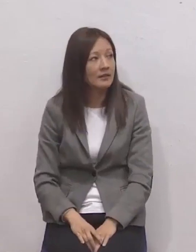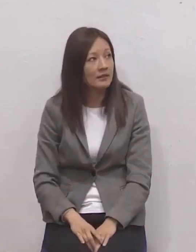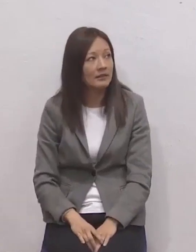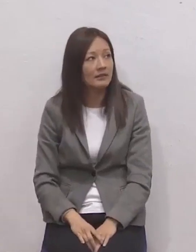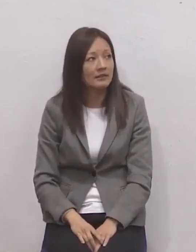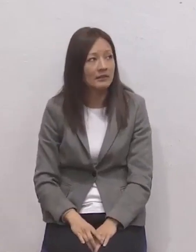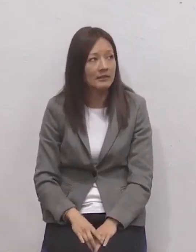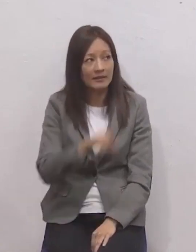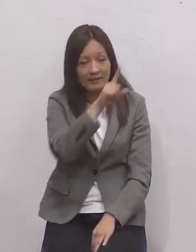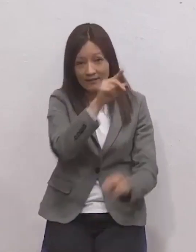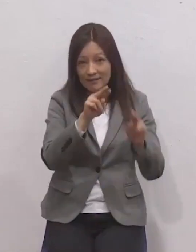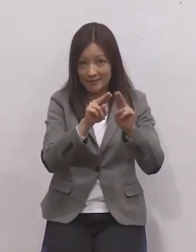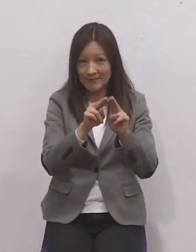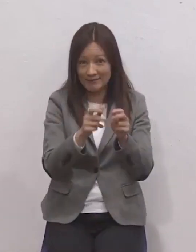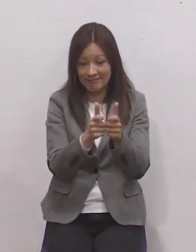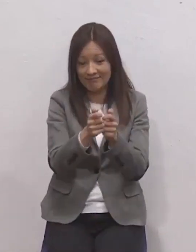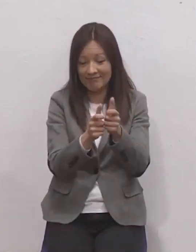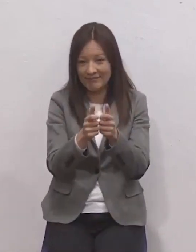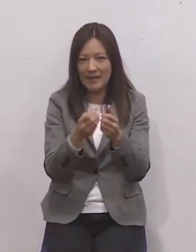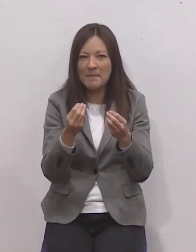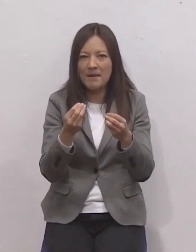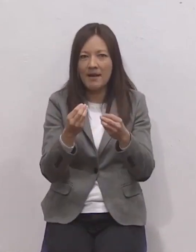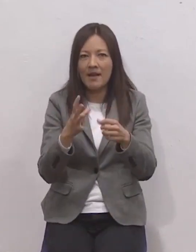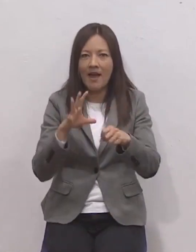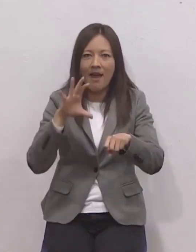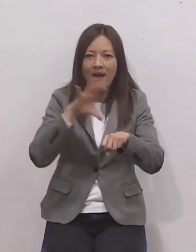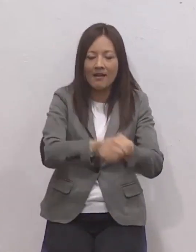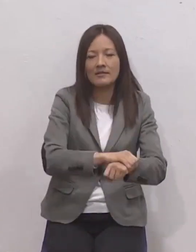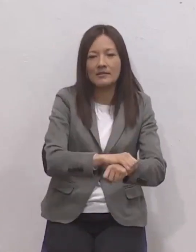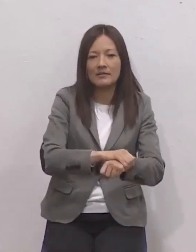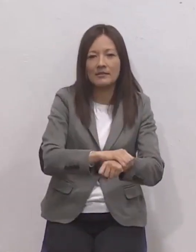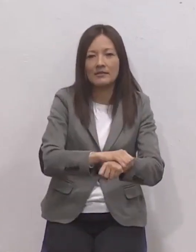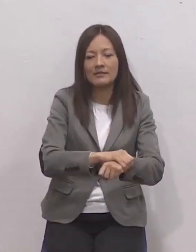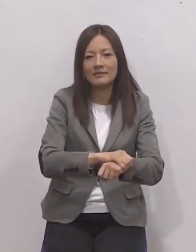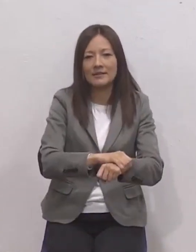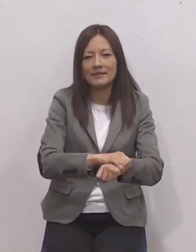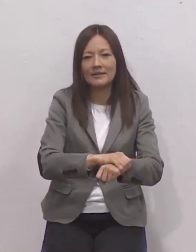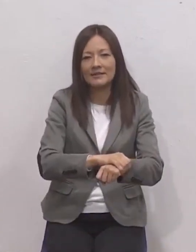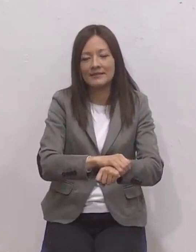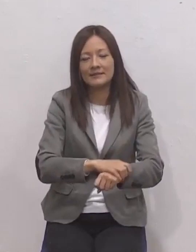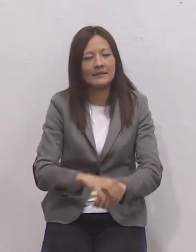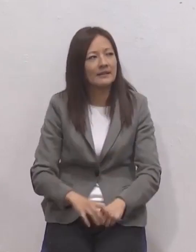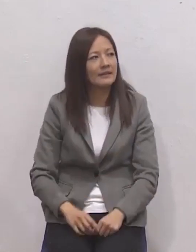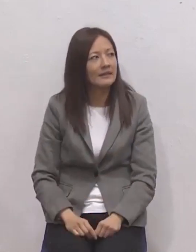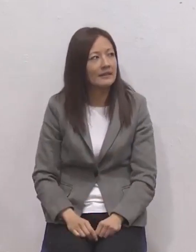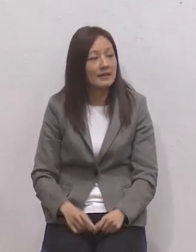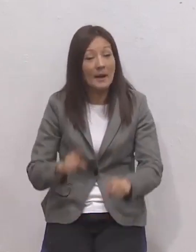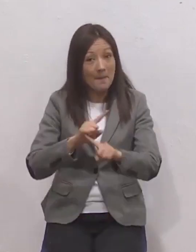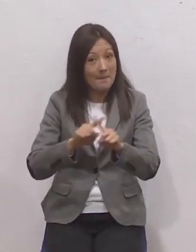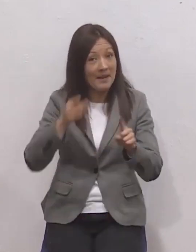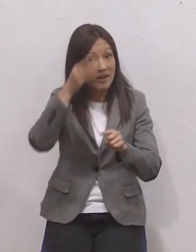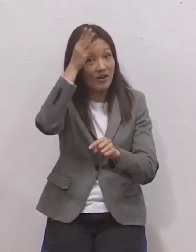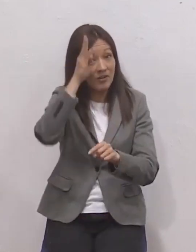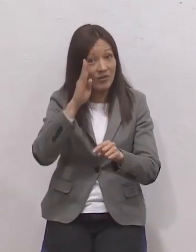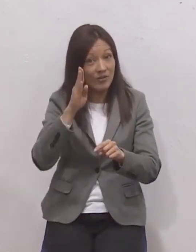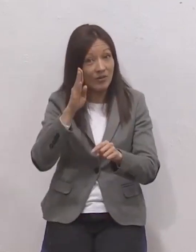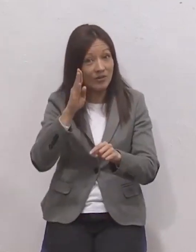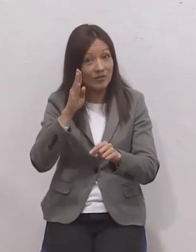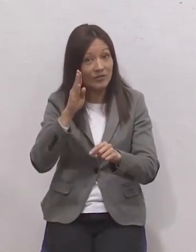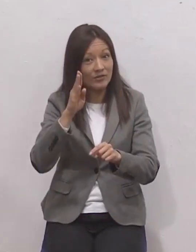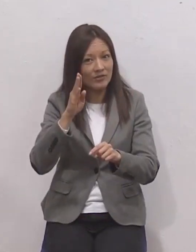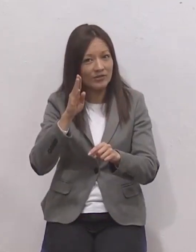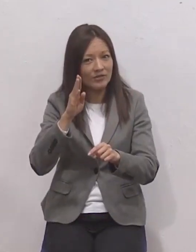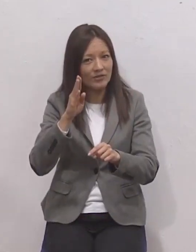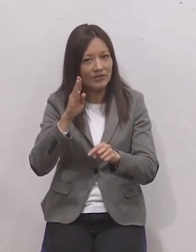una corriente para atrapar a la mujer, pero Dios la abrió la boca de la tierra y tragó